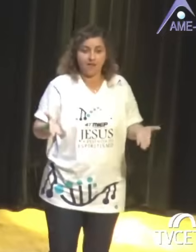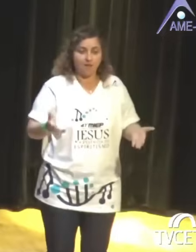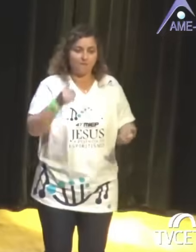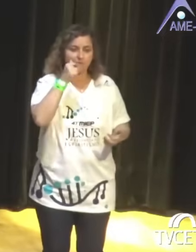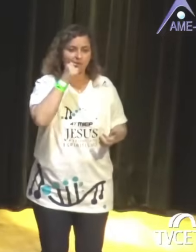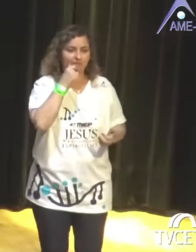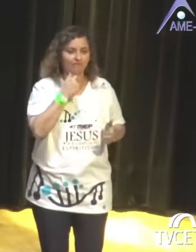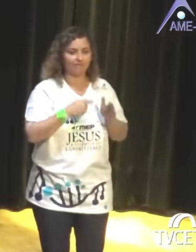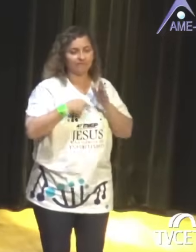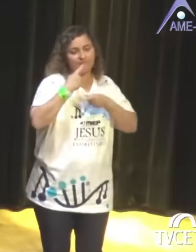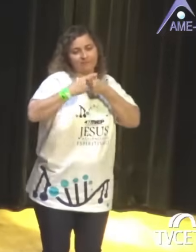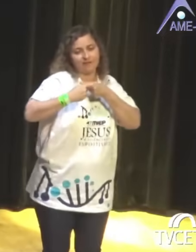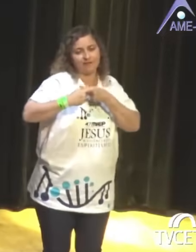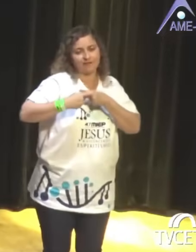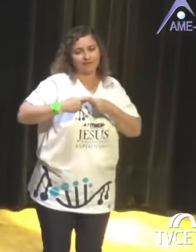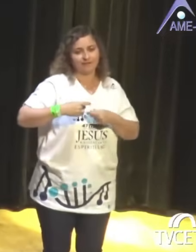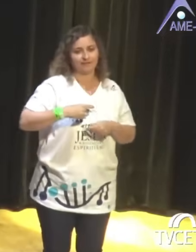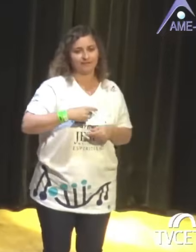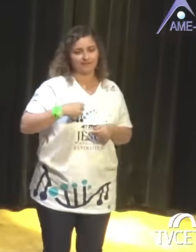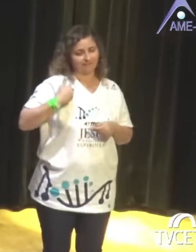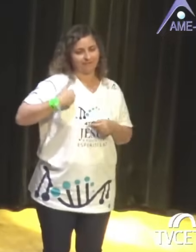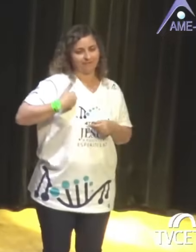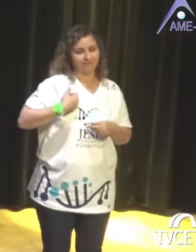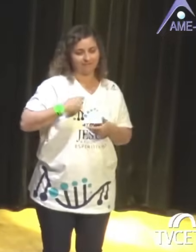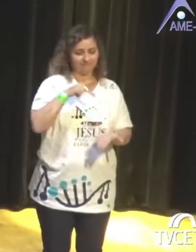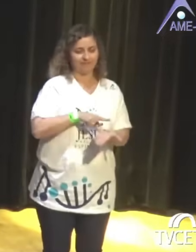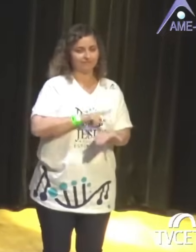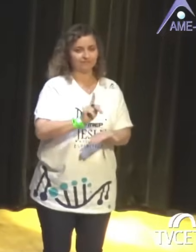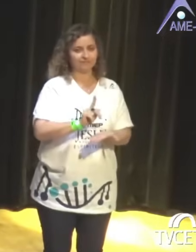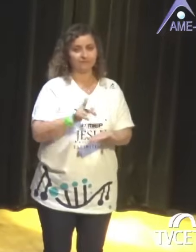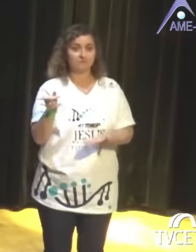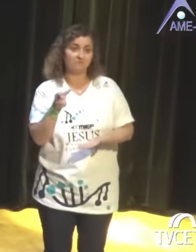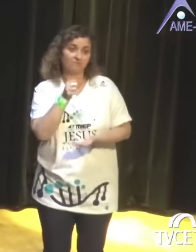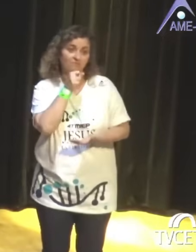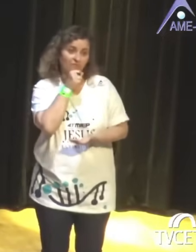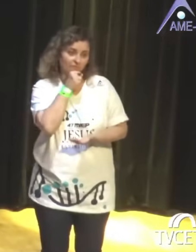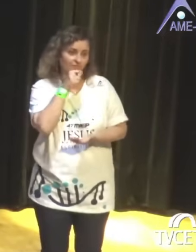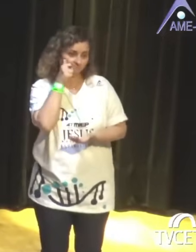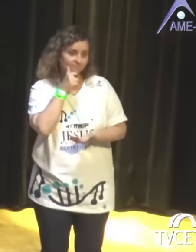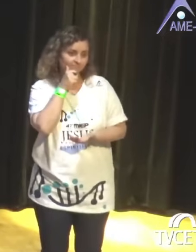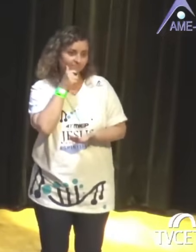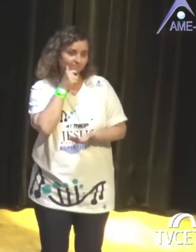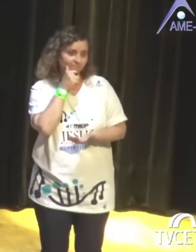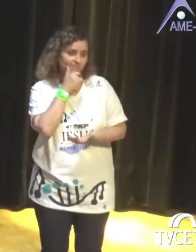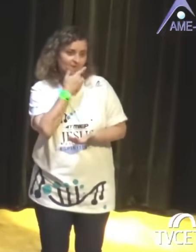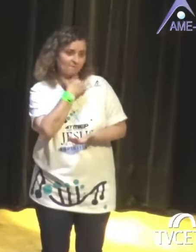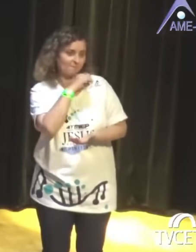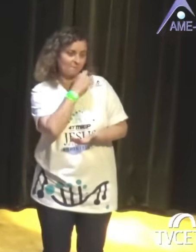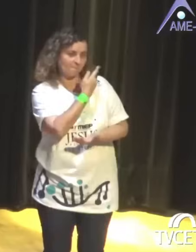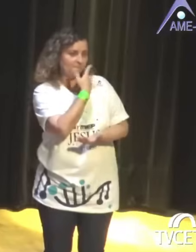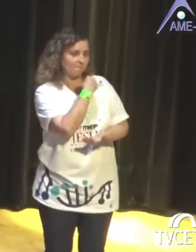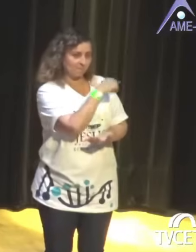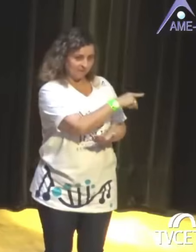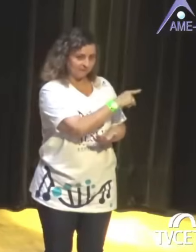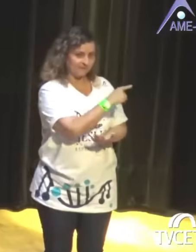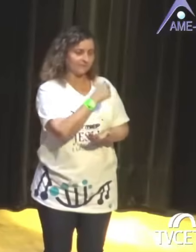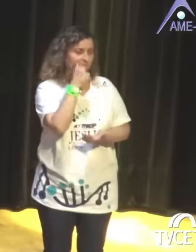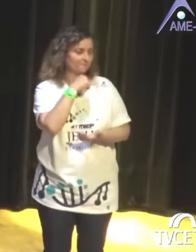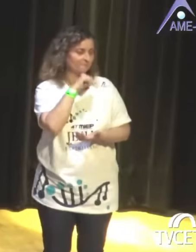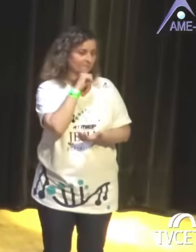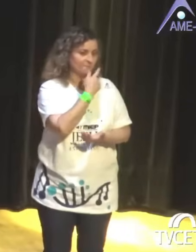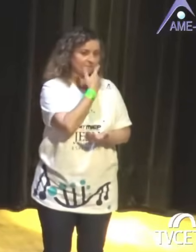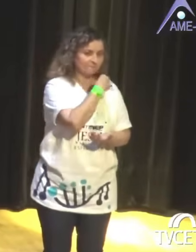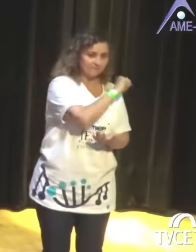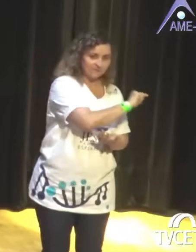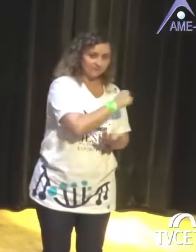anos minha avó por exemplo mãe do meu pai